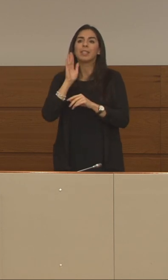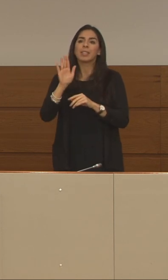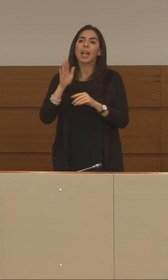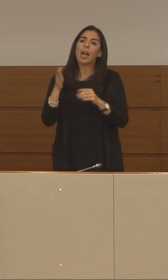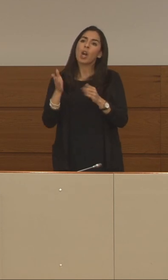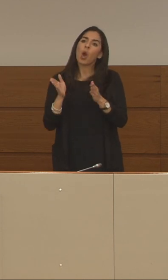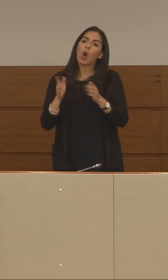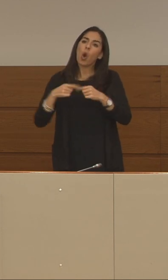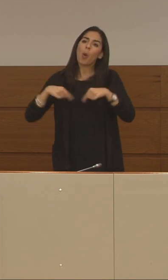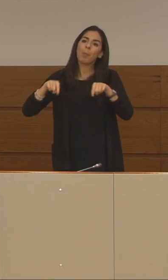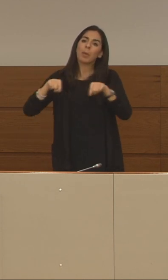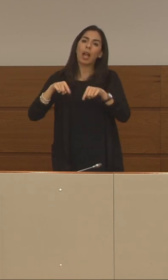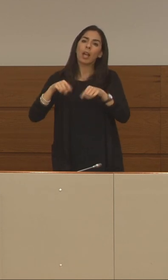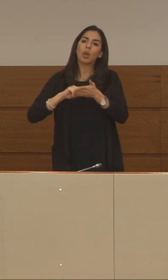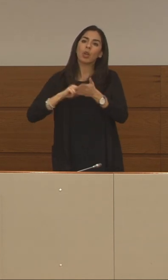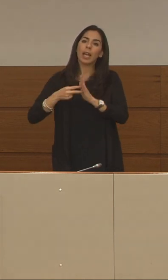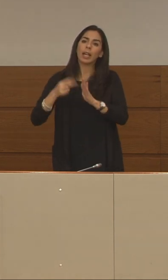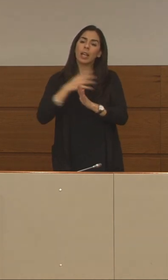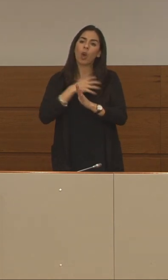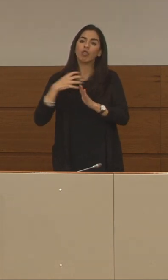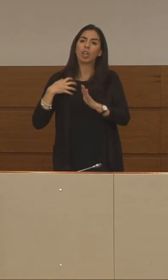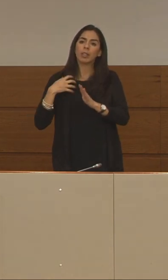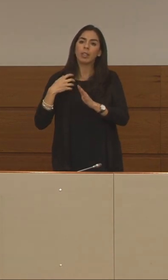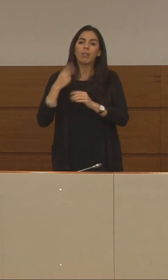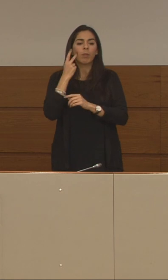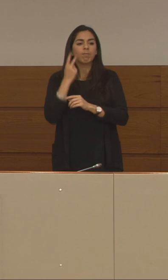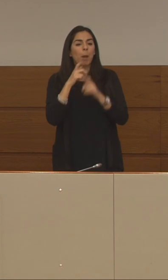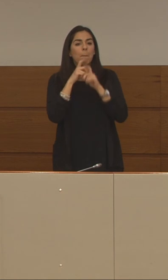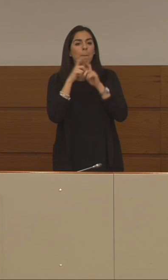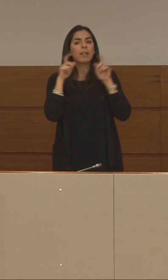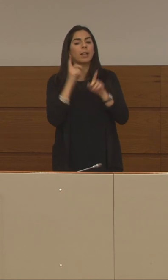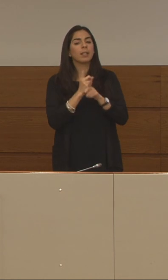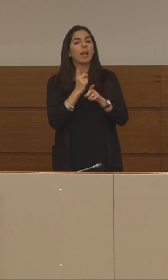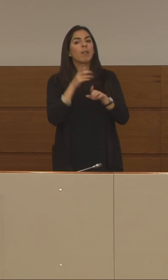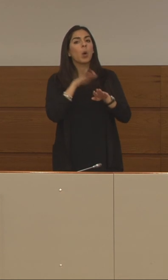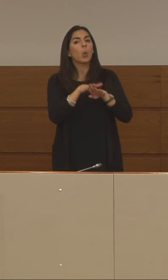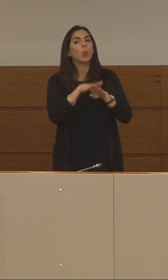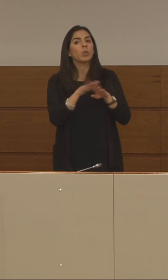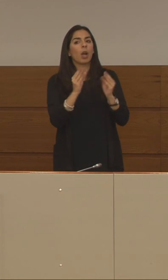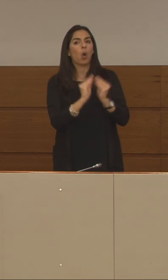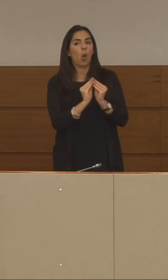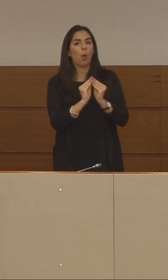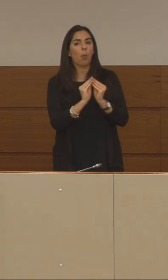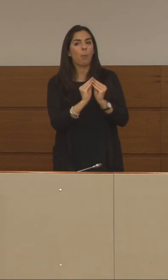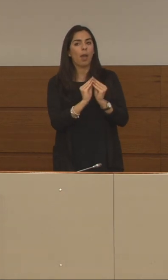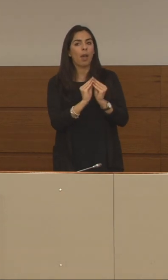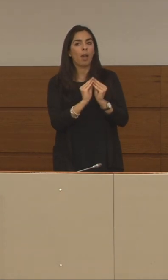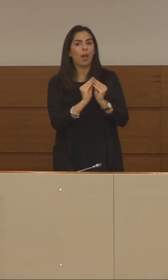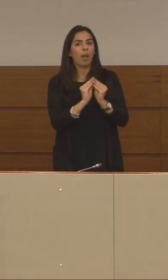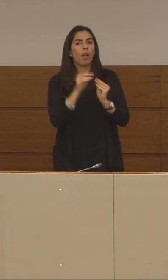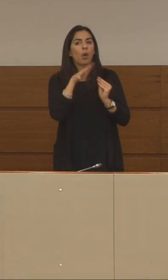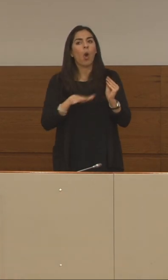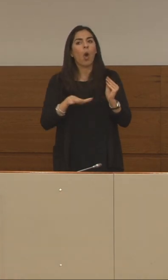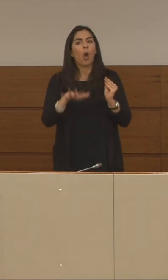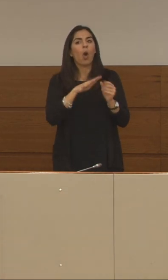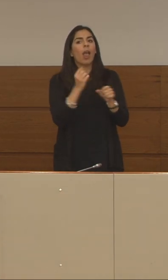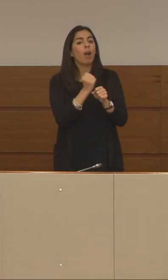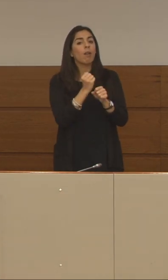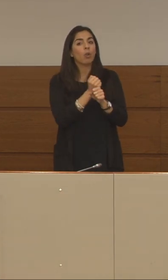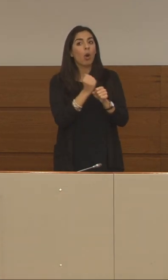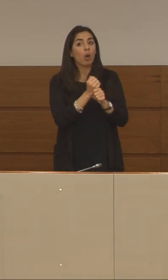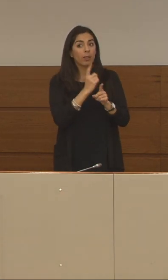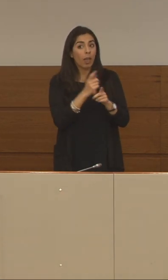scientifico in merito all'utilizzo delle mascherine chirurgiche in luogo di lavoro che